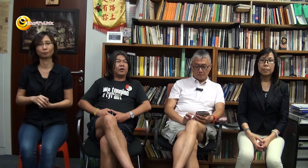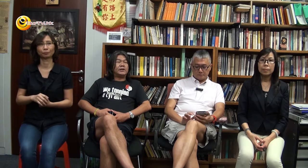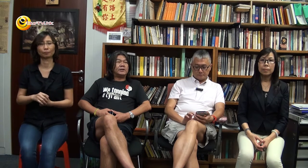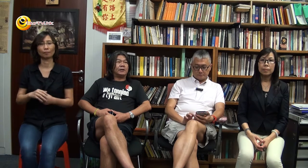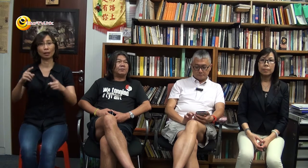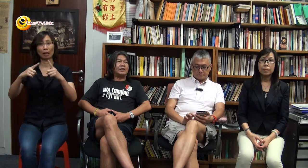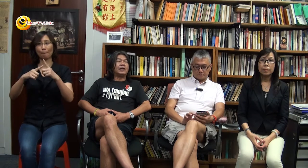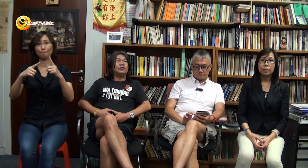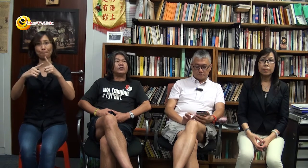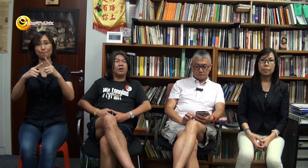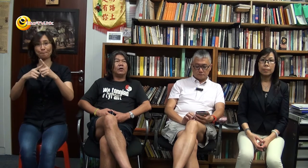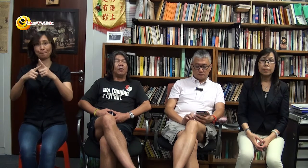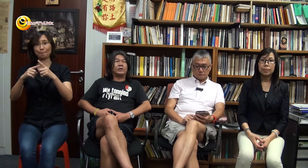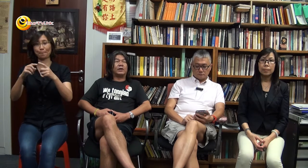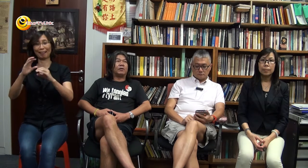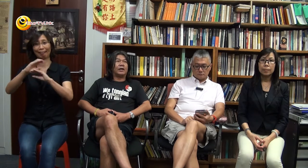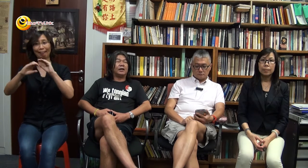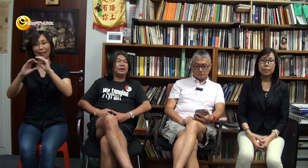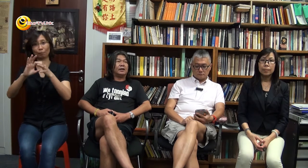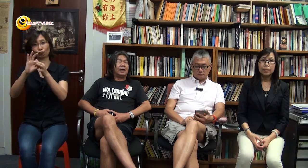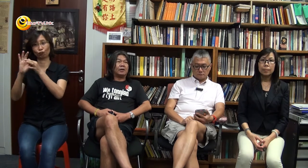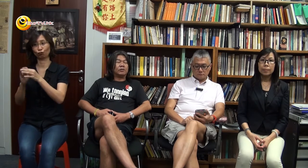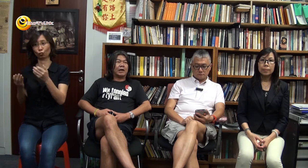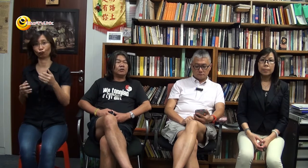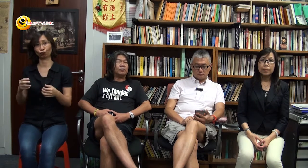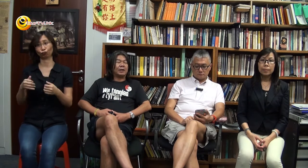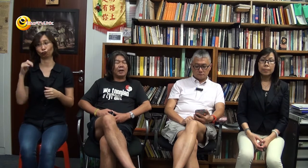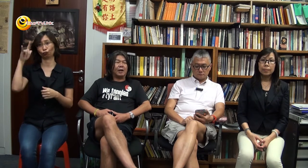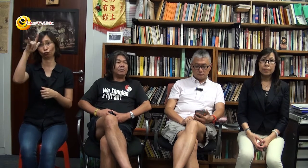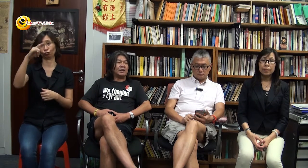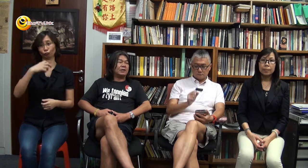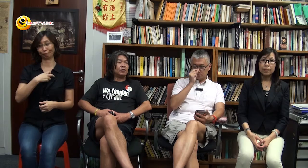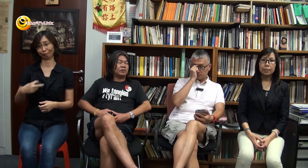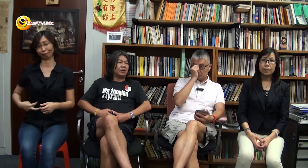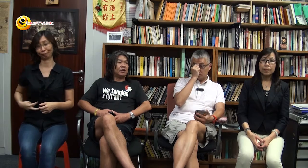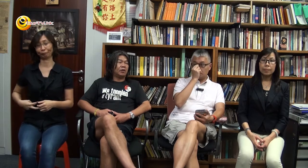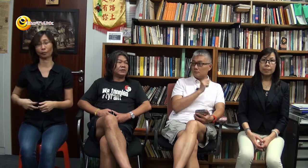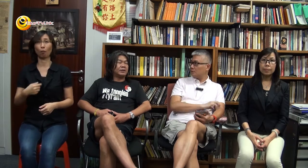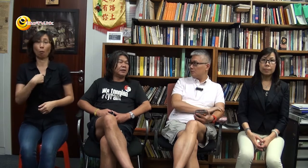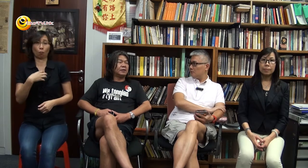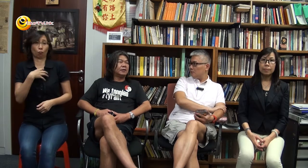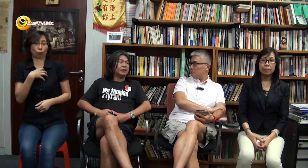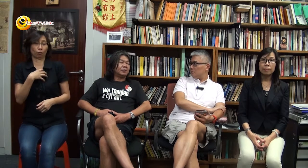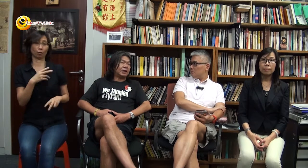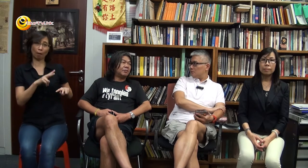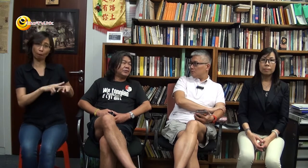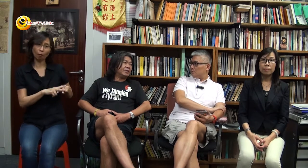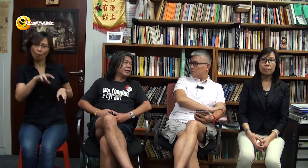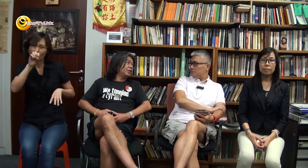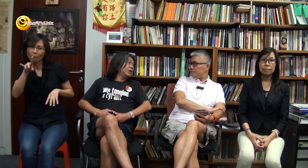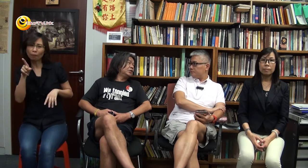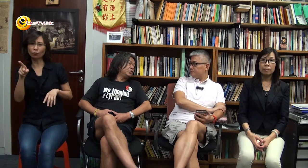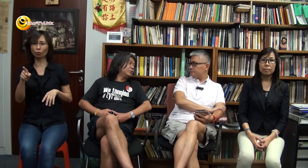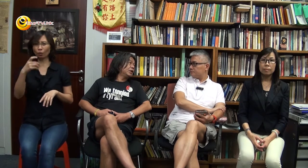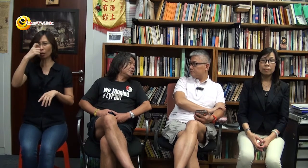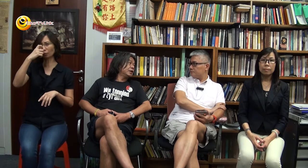民建聯上去之前啦，民建聯上去，我就認為咧，是共產黨問一下民建聯，如果這個梁振英 萬一唔掂